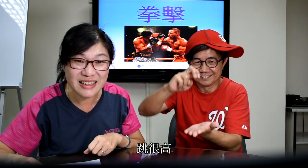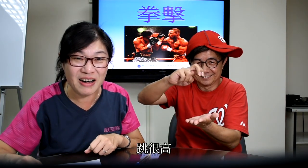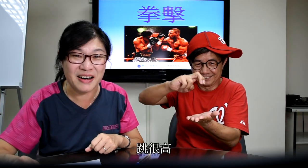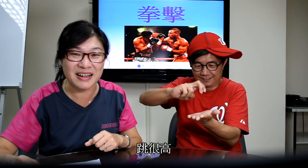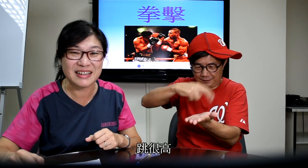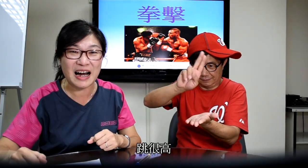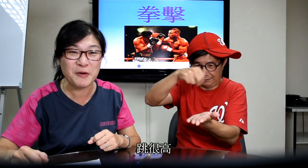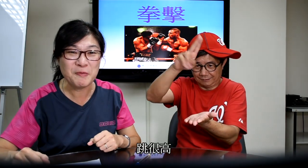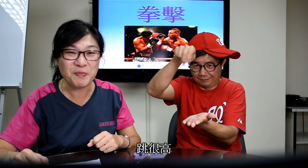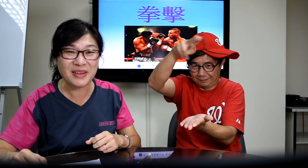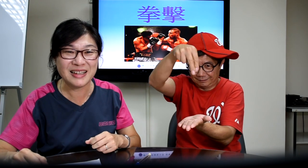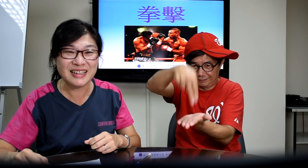跳很高。